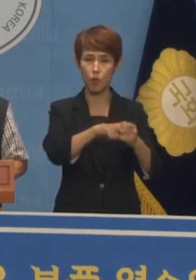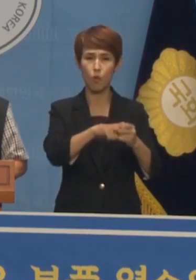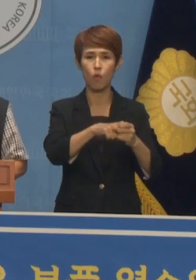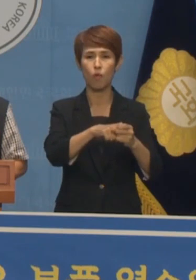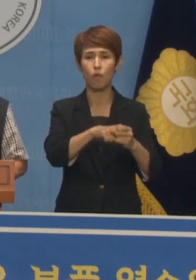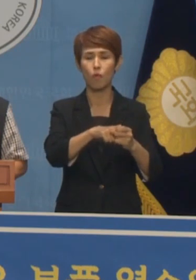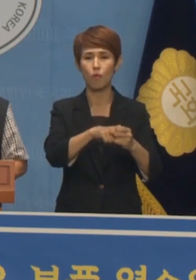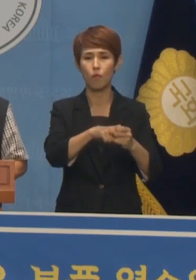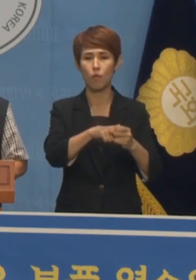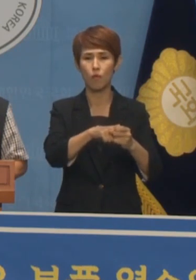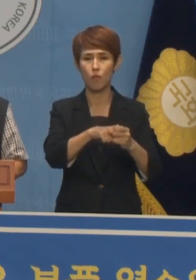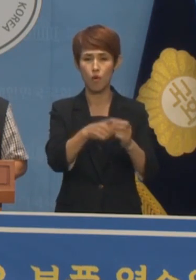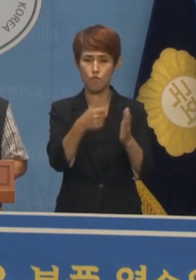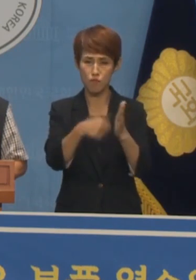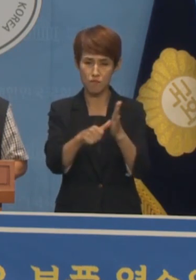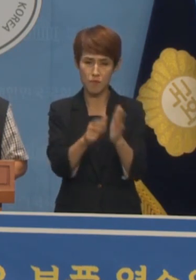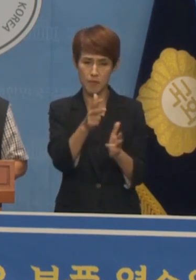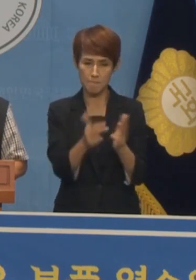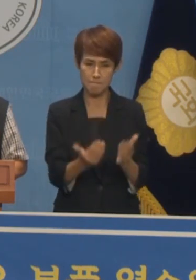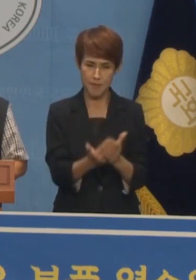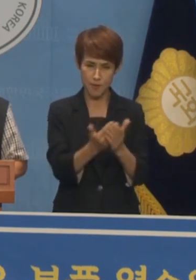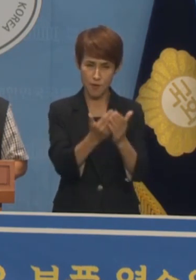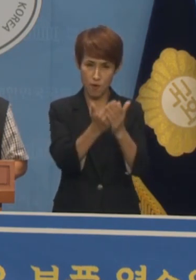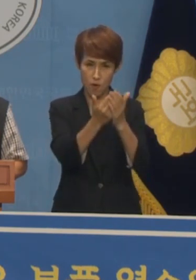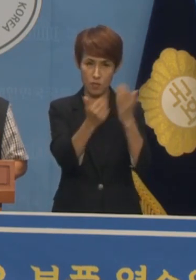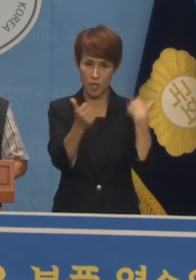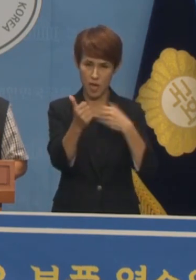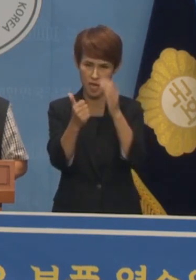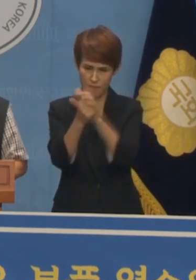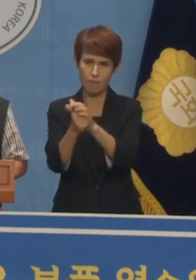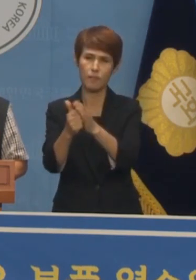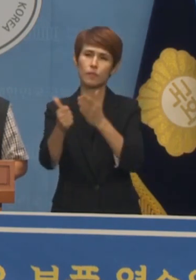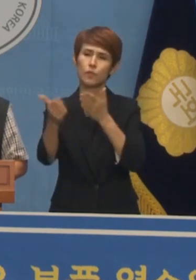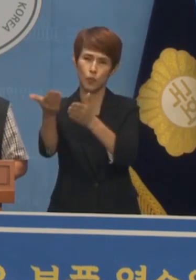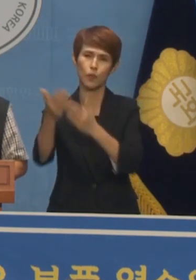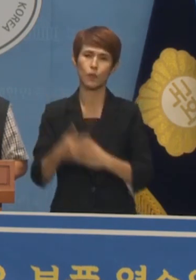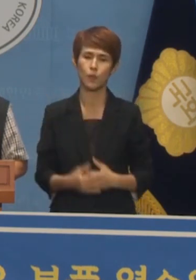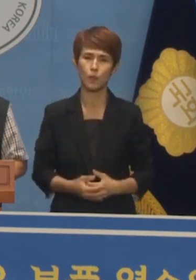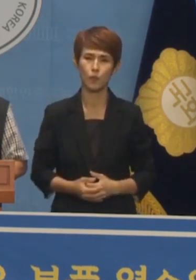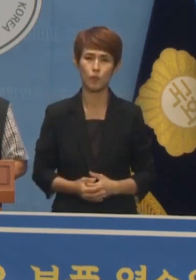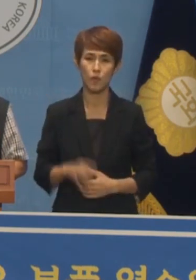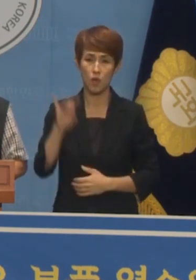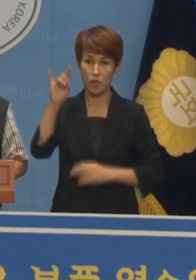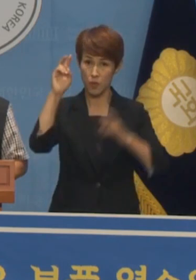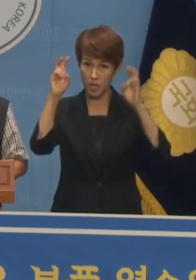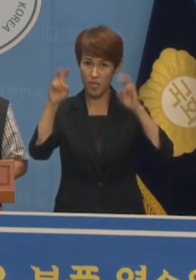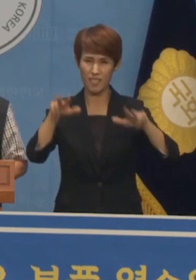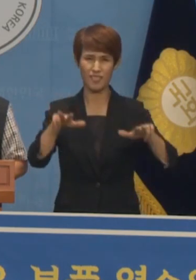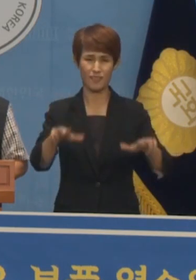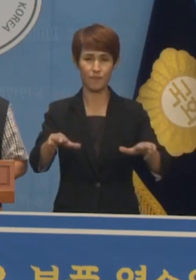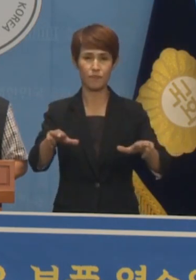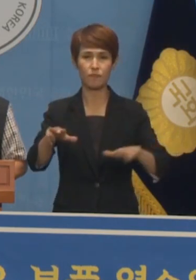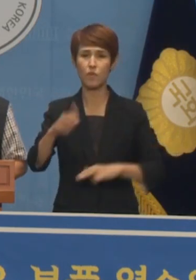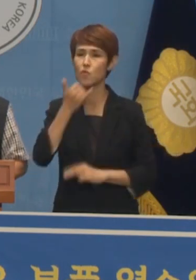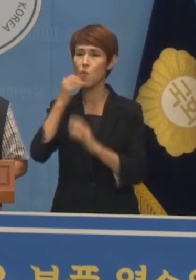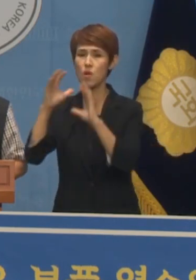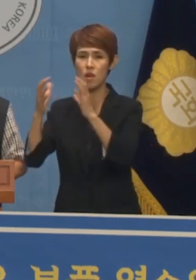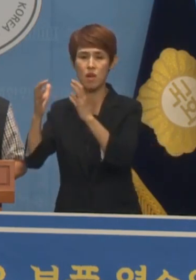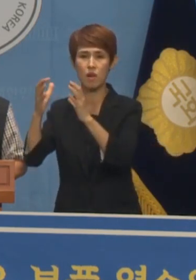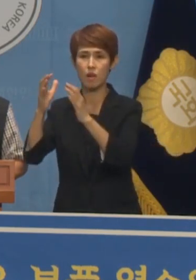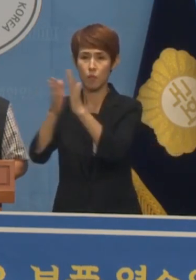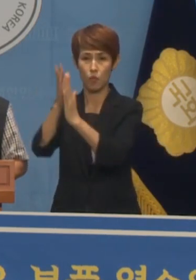자동차 부품 산업 발전에 도의적 책임을 다해라. 현대차는 지금 당장 독일 말레베